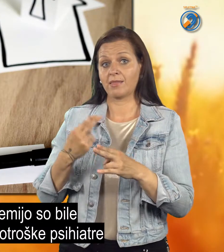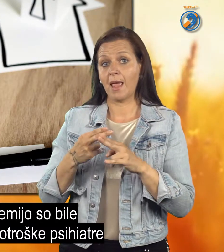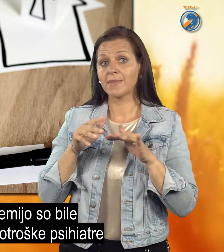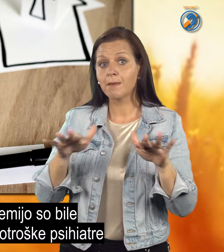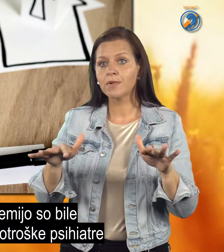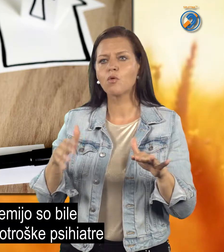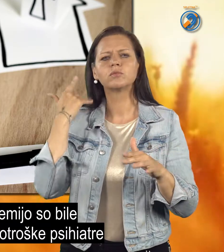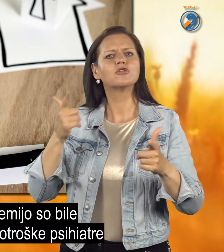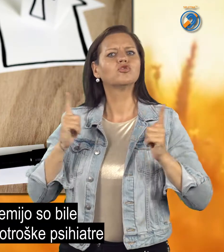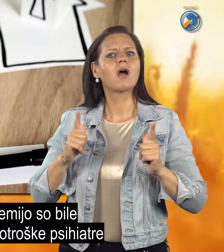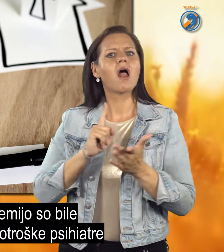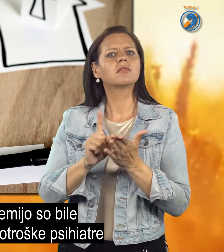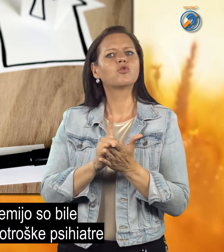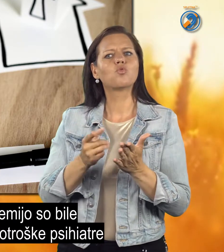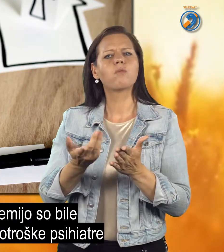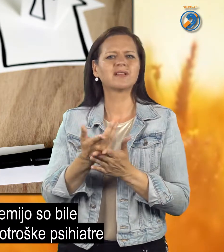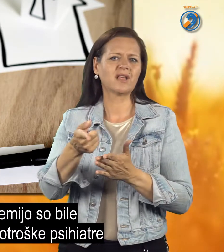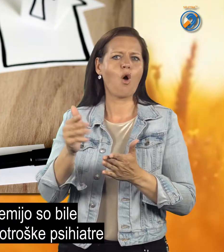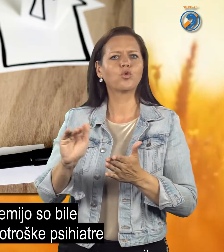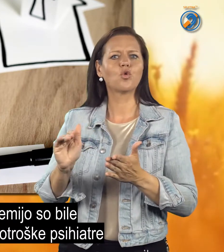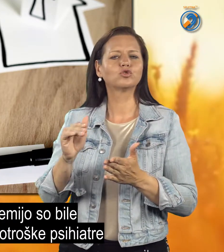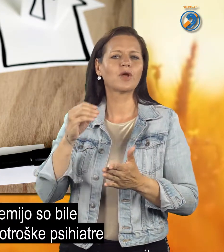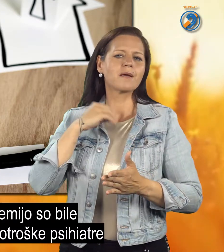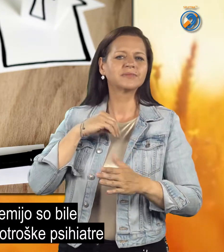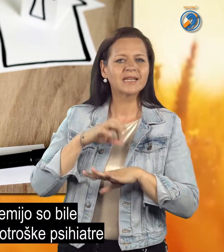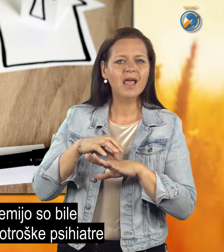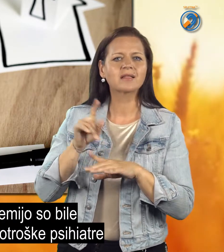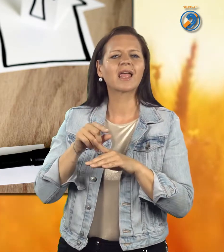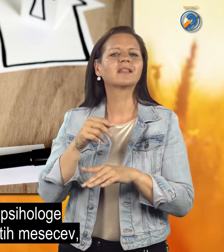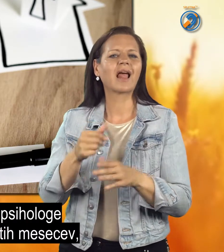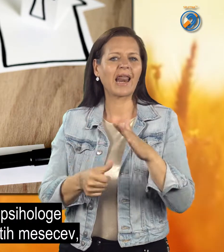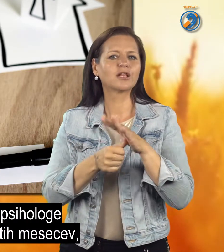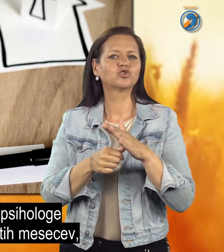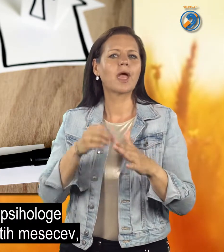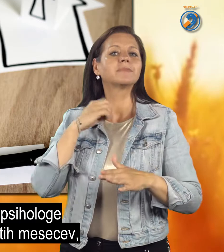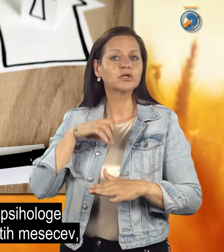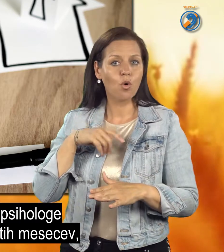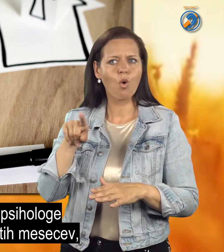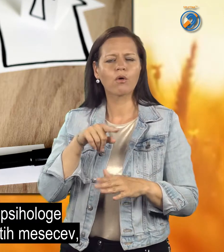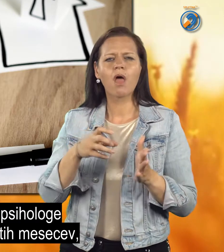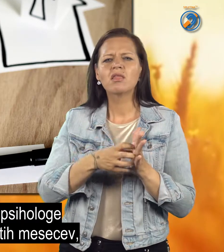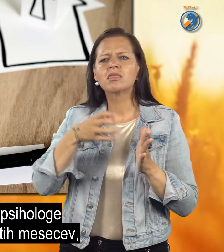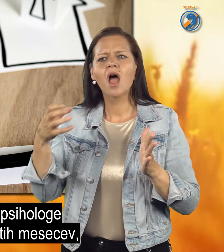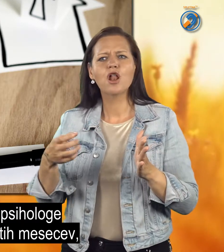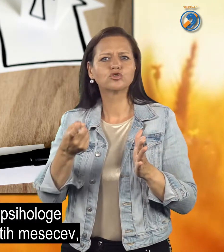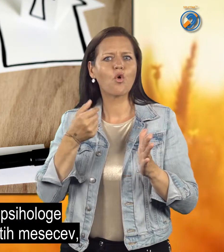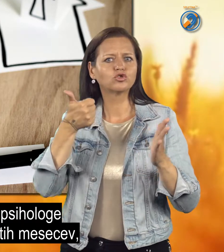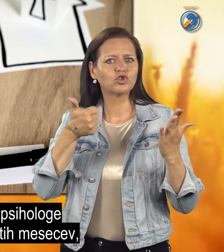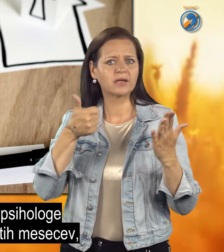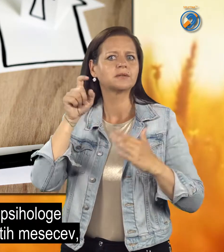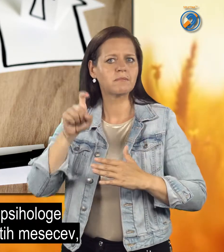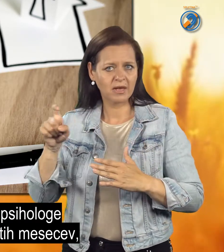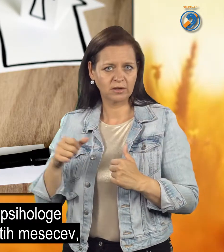Že pred epidemijo so bile čakalne dobe za otroške psihiatre in klinične psihologe daljše od 6 mesecev.